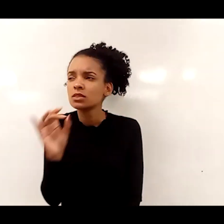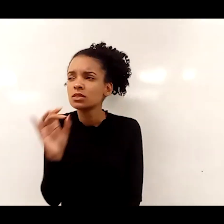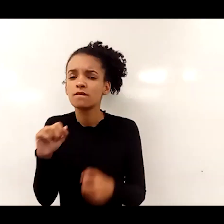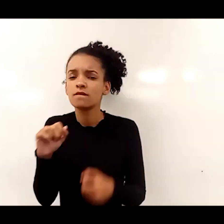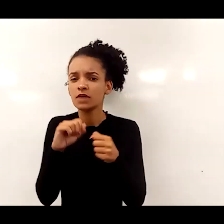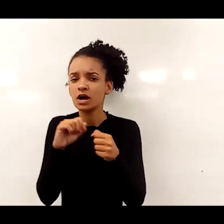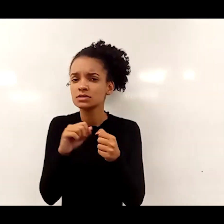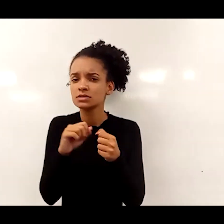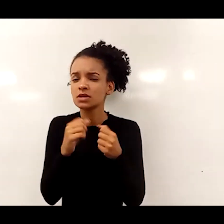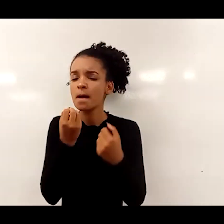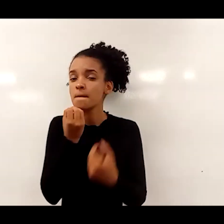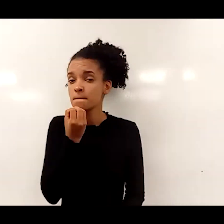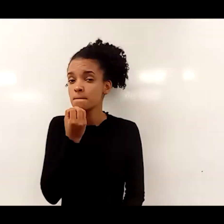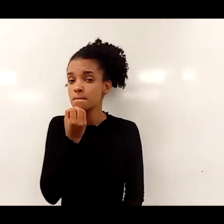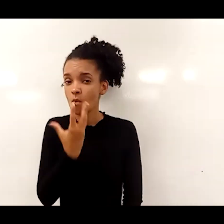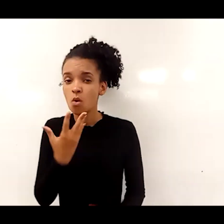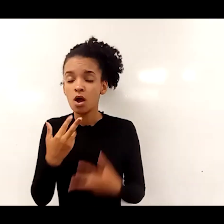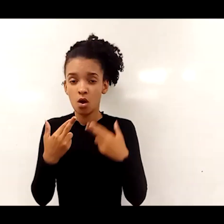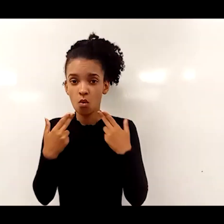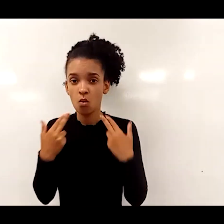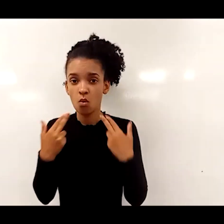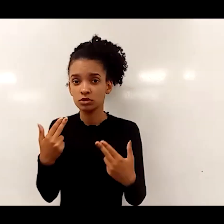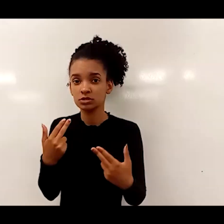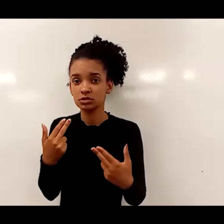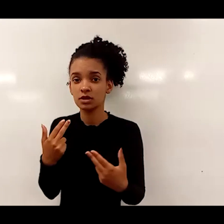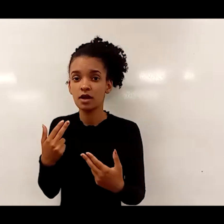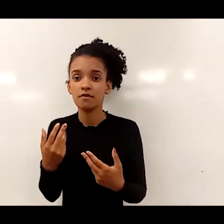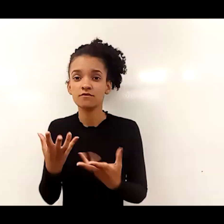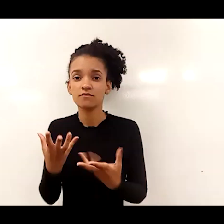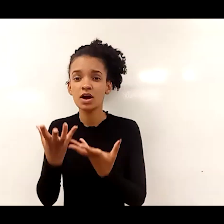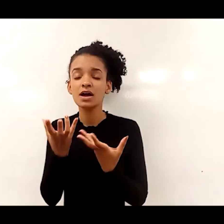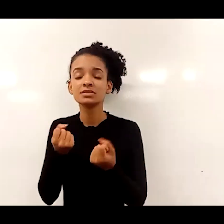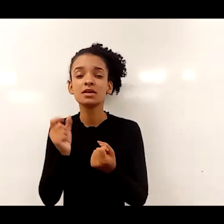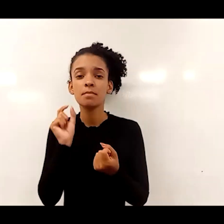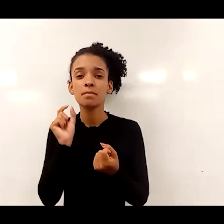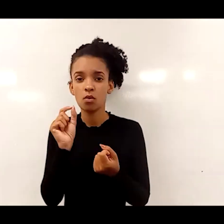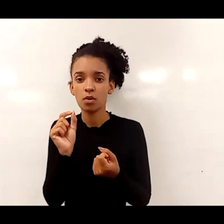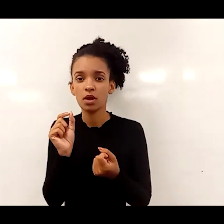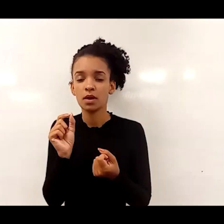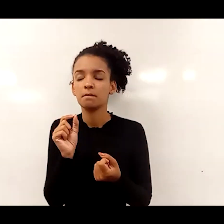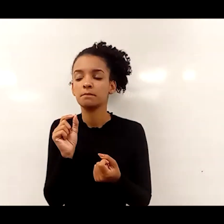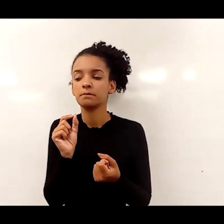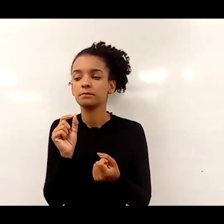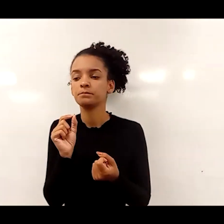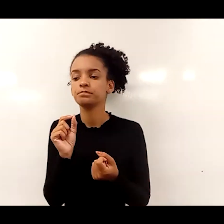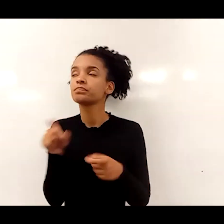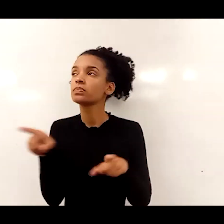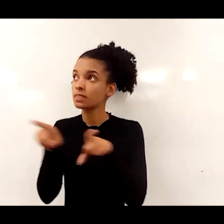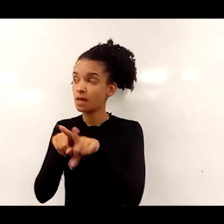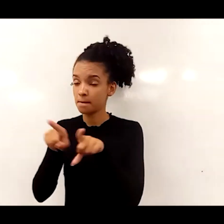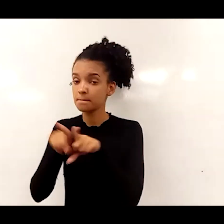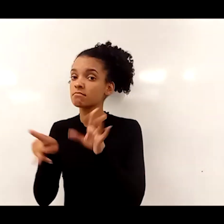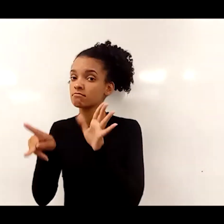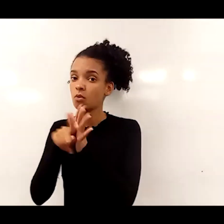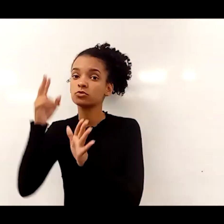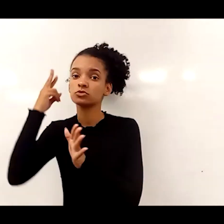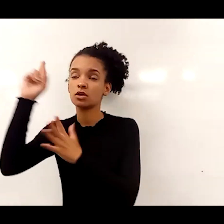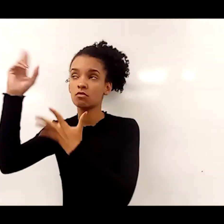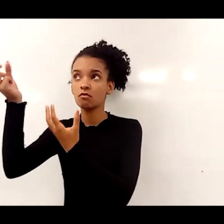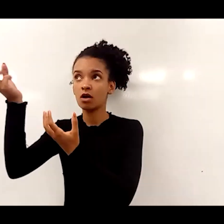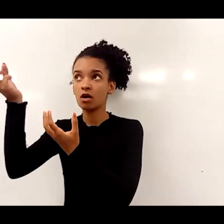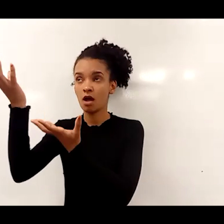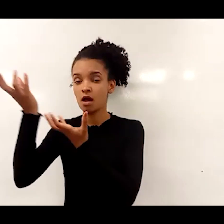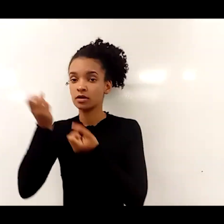do reconhecimento profissional, vai receber a recompensa do Senhor. Isso no versículo 8. Se você for um